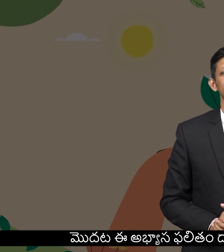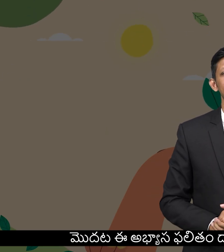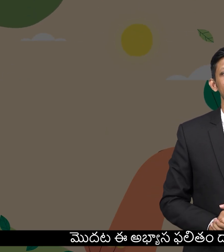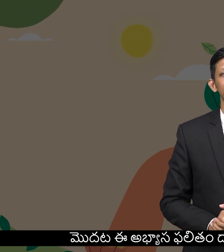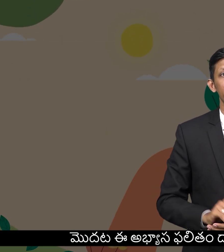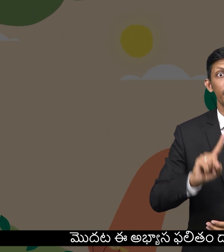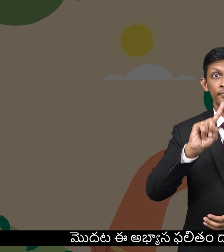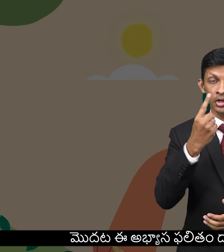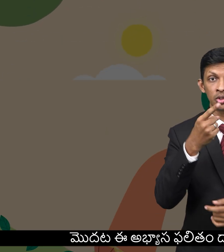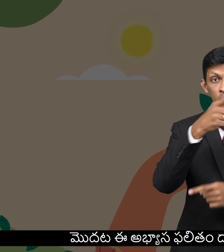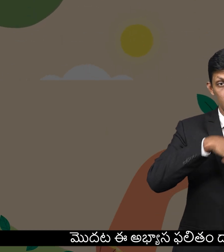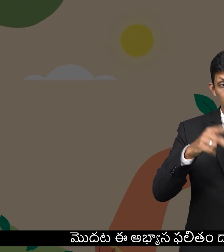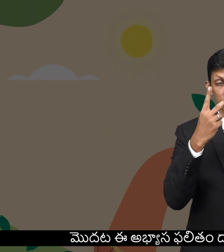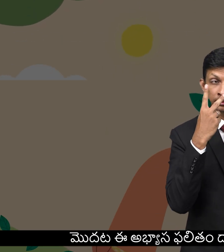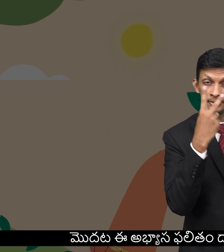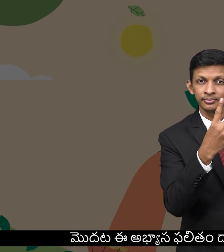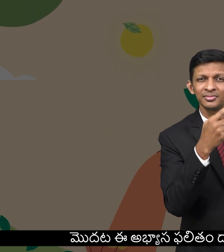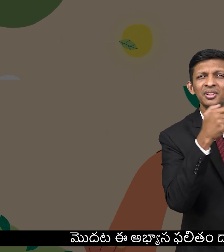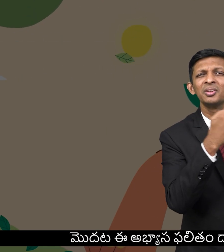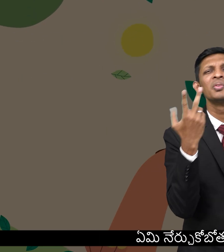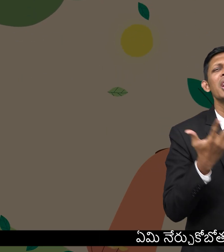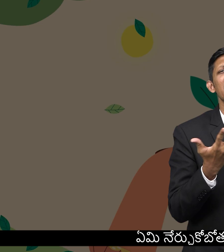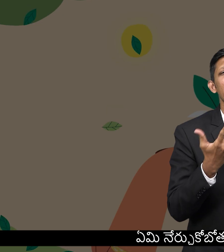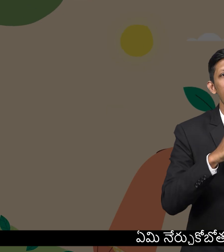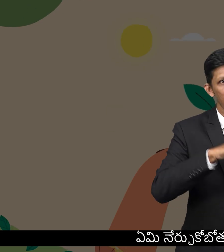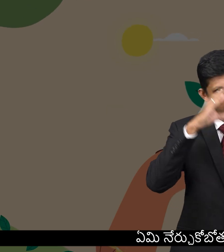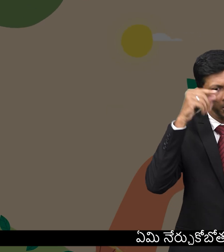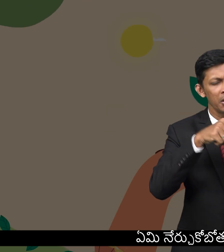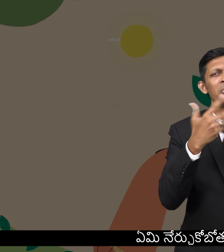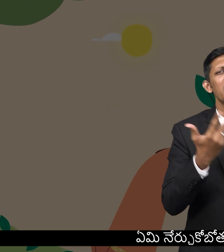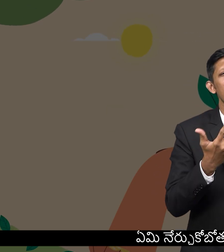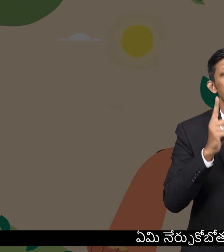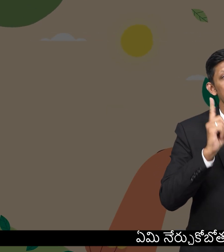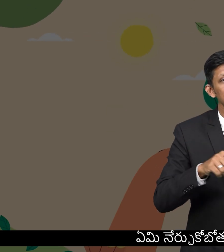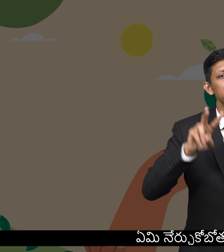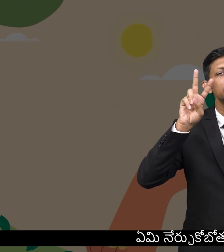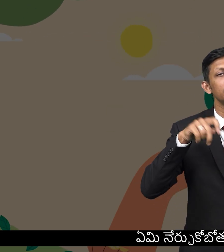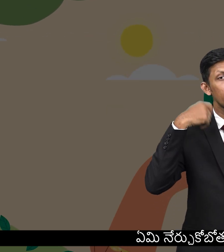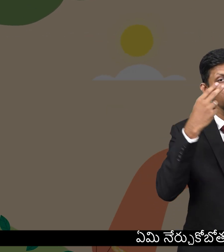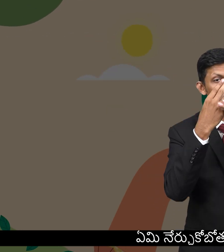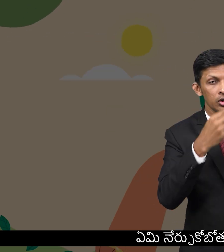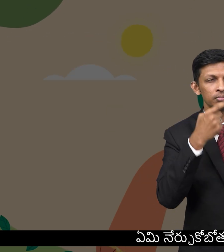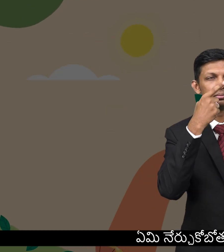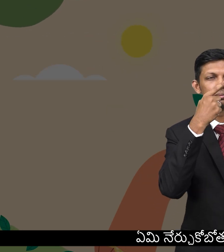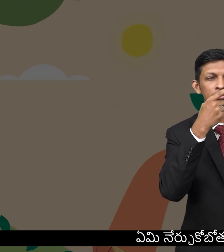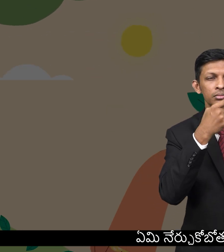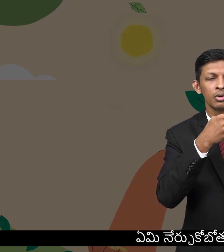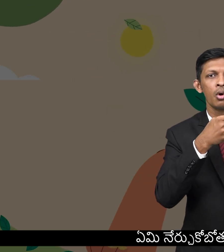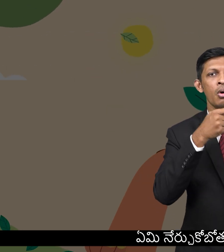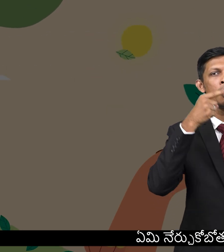మొదట ఈ అభ్యాస ఫలితం ద్వారా ఈ వీడియో నుండి మనం ఏమి నేర్చుకోబోతున్నామో చూద్దాం.